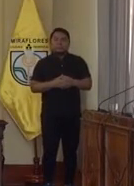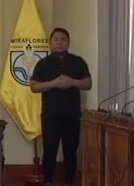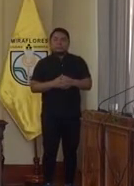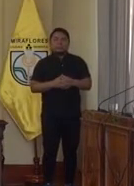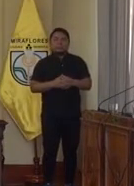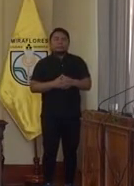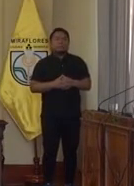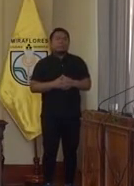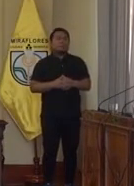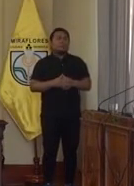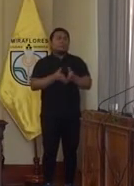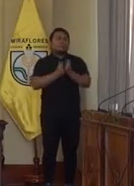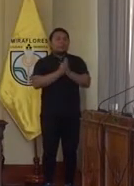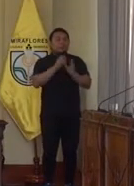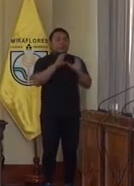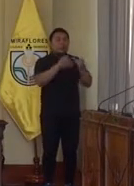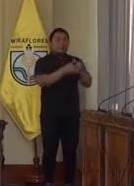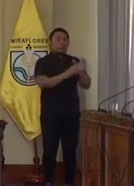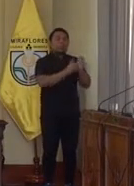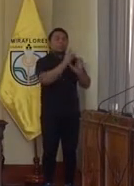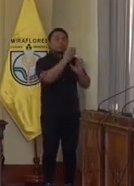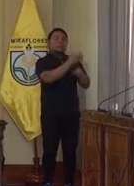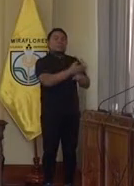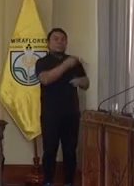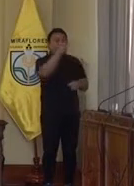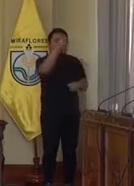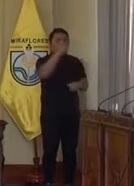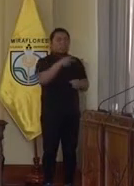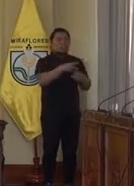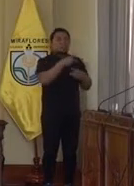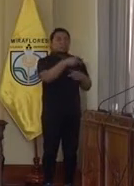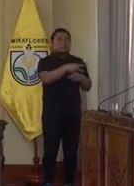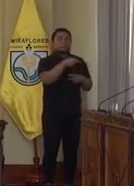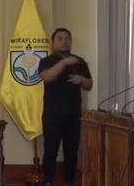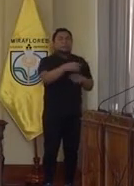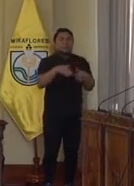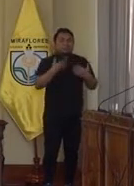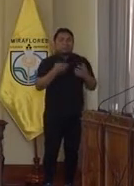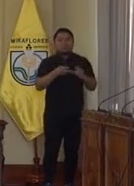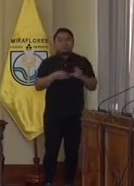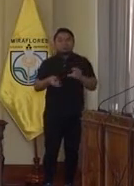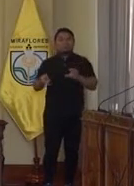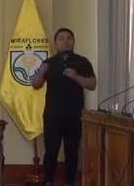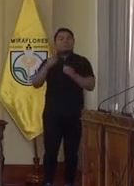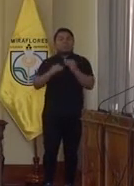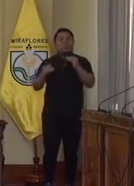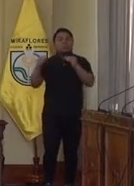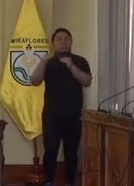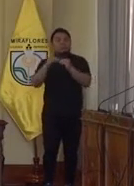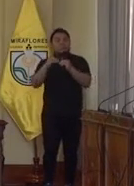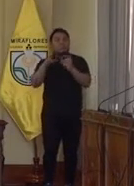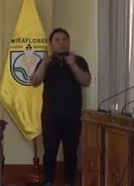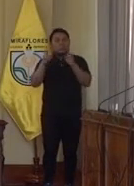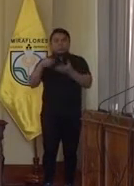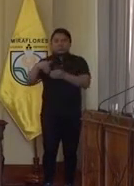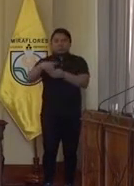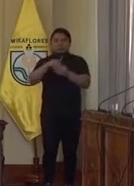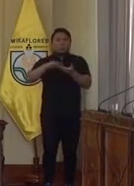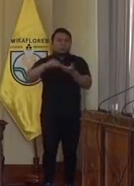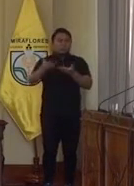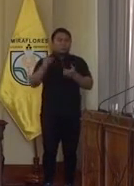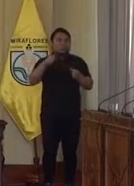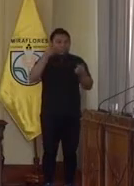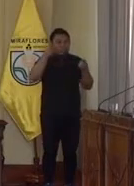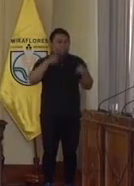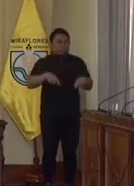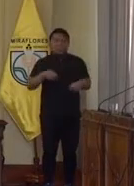Se va a votar el pedido de la Comisión de Desarrollo Humano y de Participación Vecinal y de Asuntos Jurídicos para que pase la orden del día. Señores regidores, los que estén de